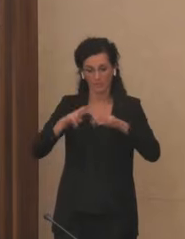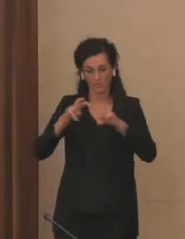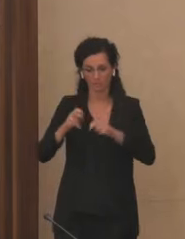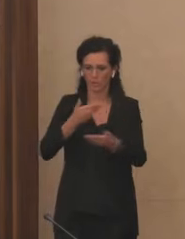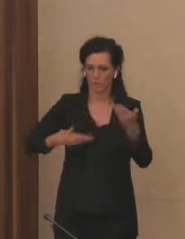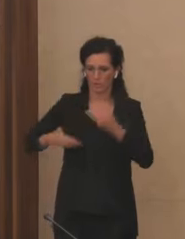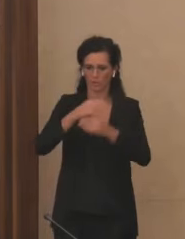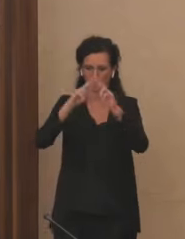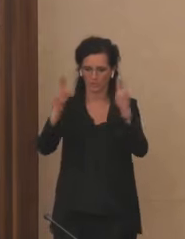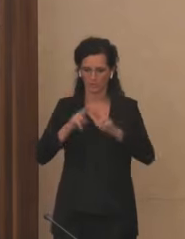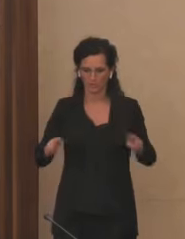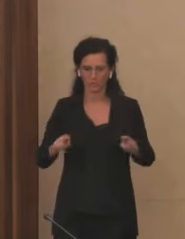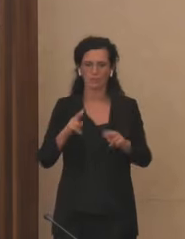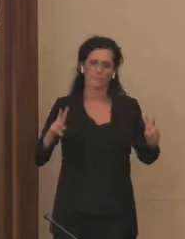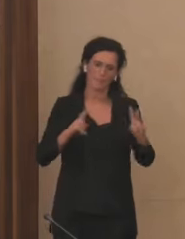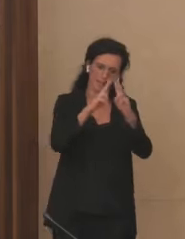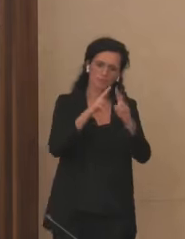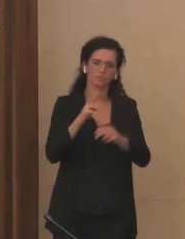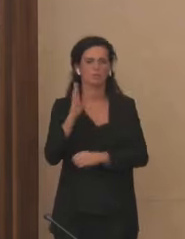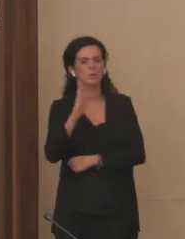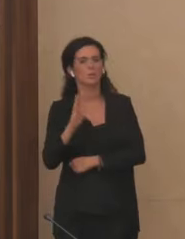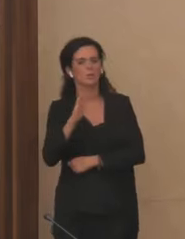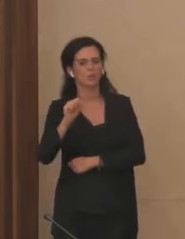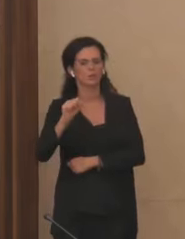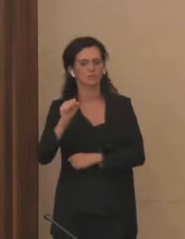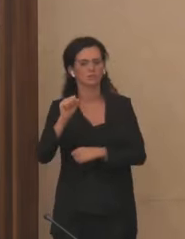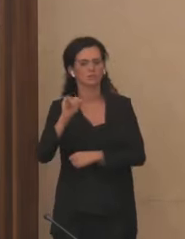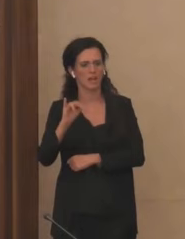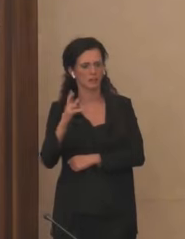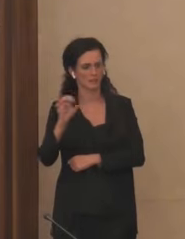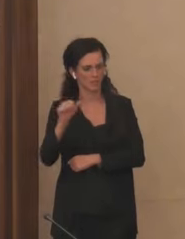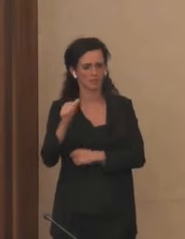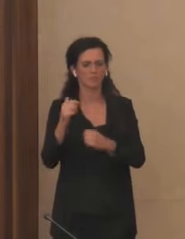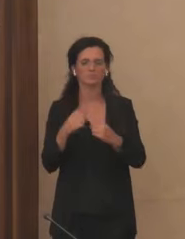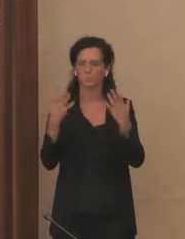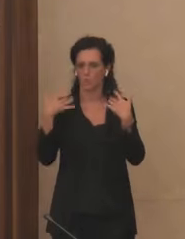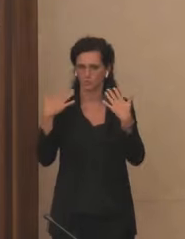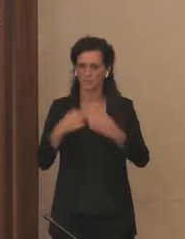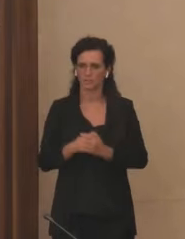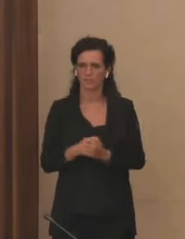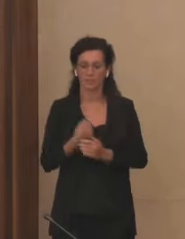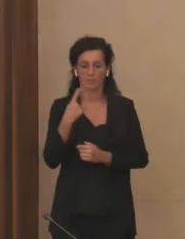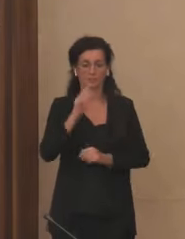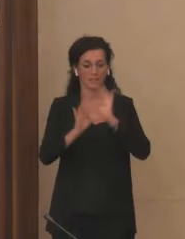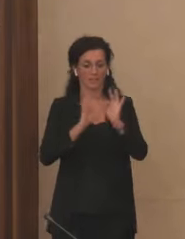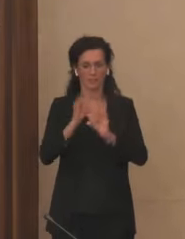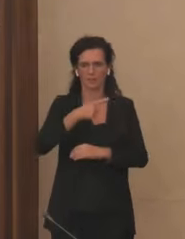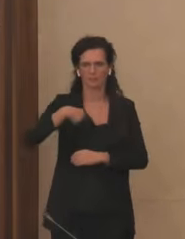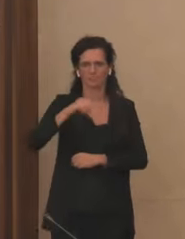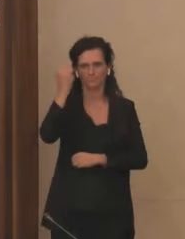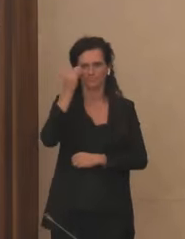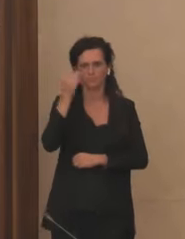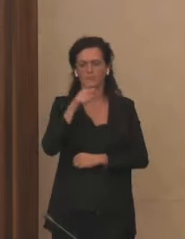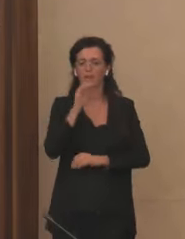tra Parigi e Buenos Aires. La terapia domiciliare, che è quella che noi riteniamo fondamentale nei pazienti del